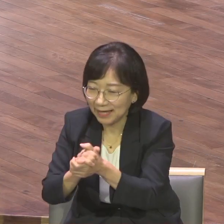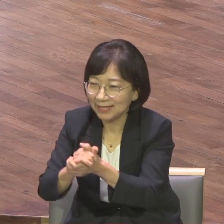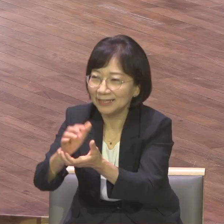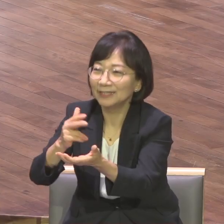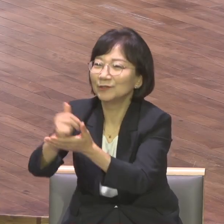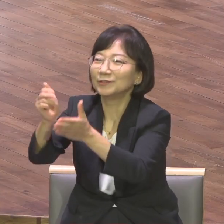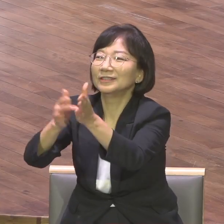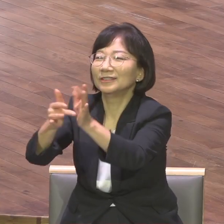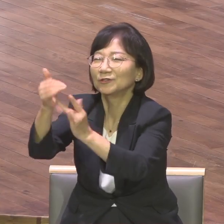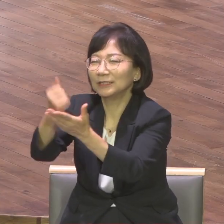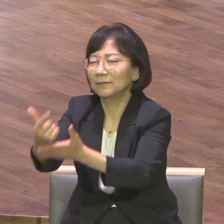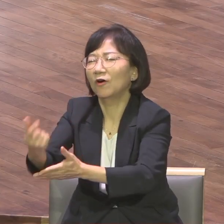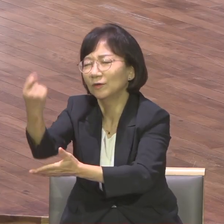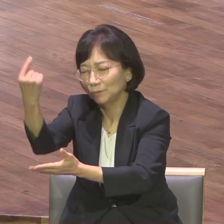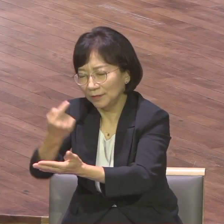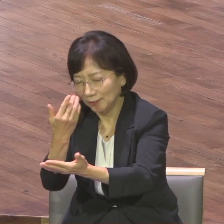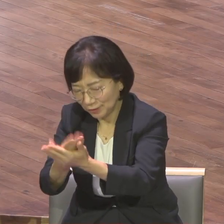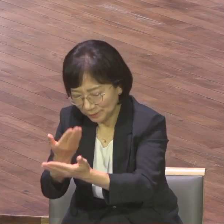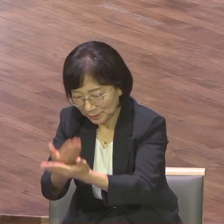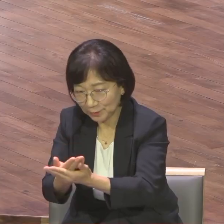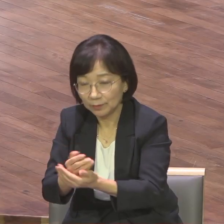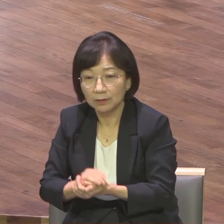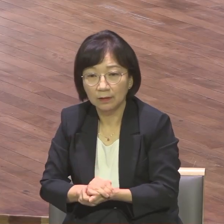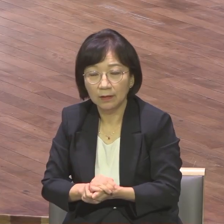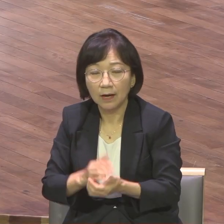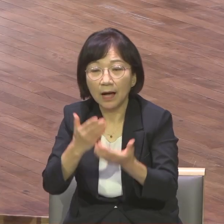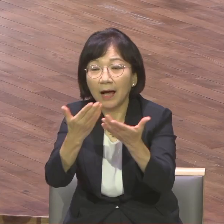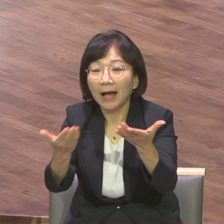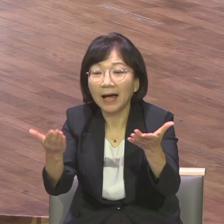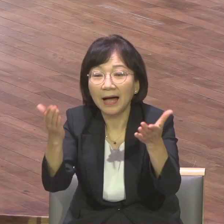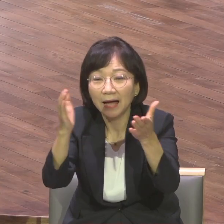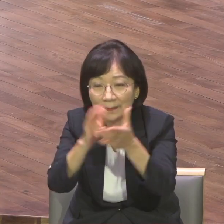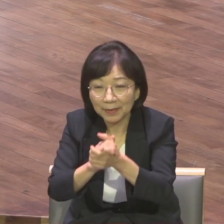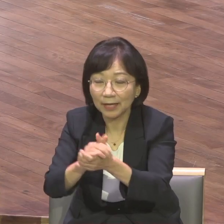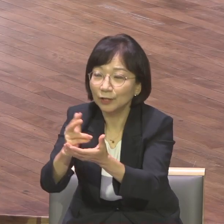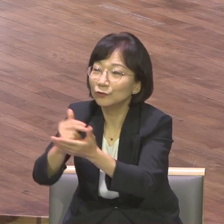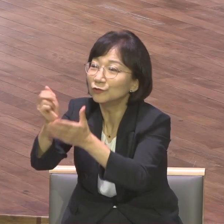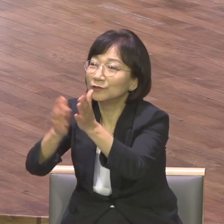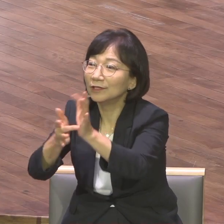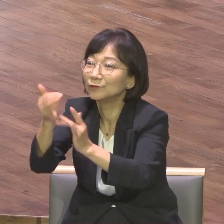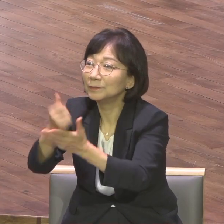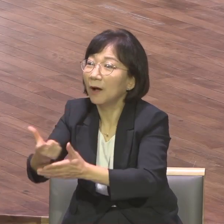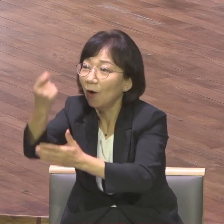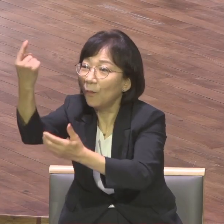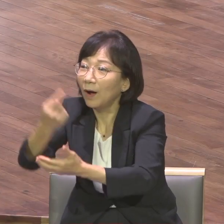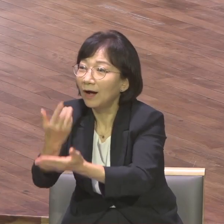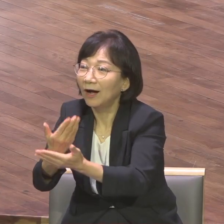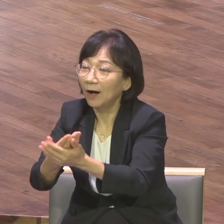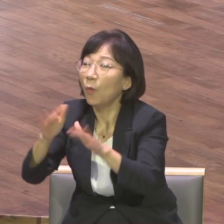오시옵소서. 아멘 주 예수여 오시옵소서. 오늘 오시옵소서.